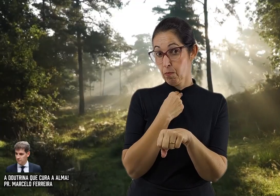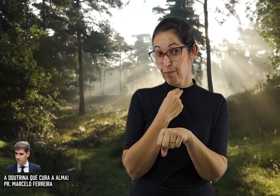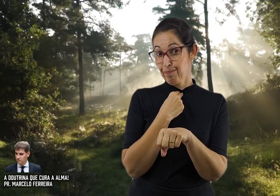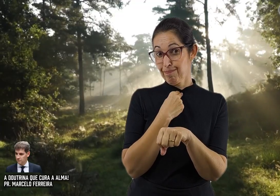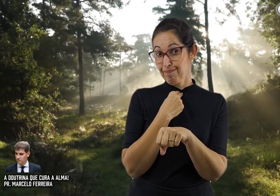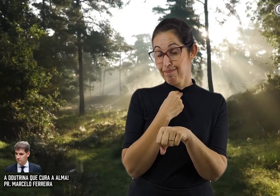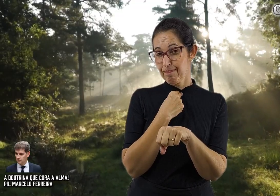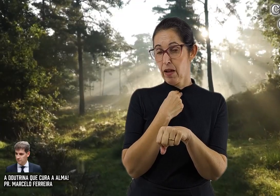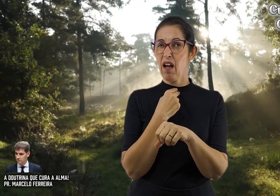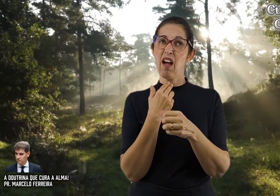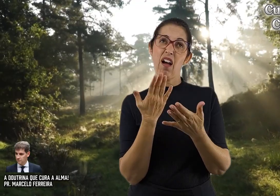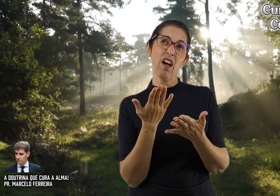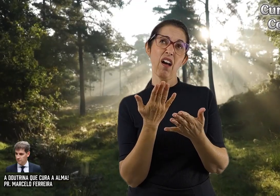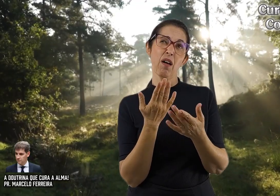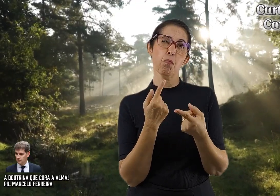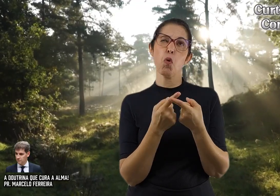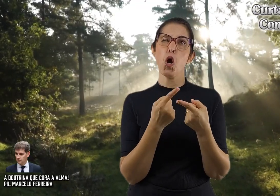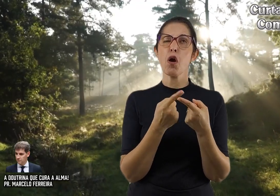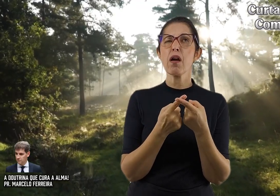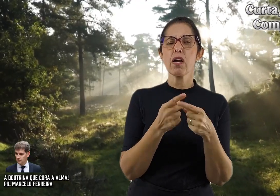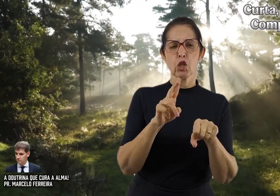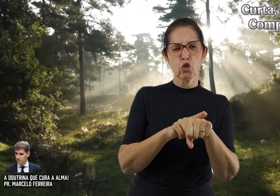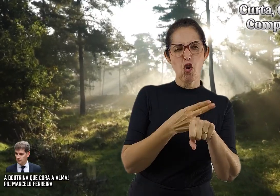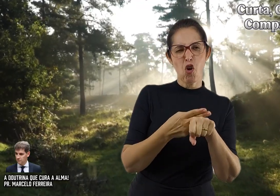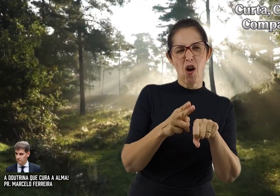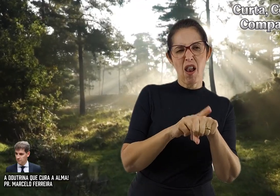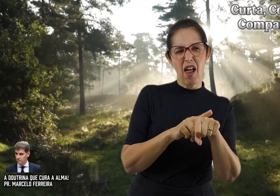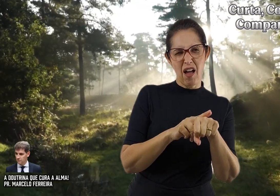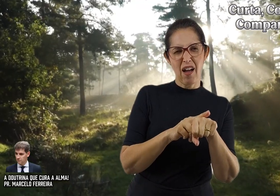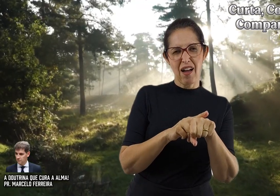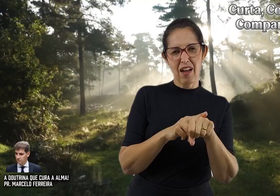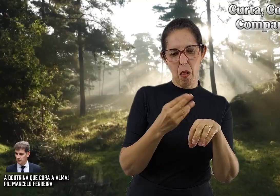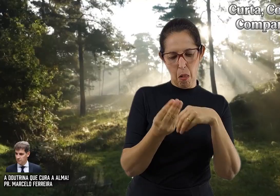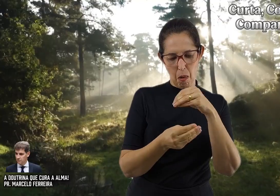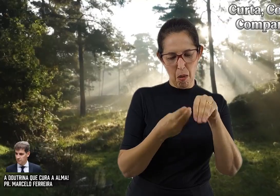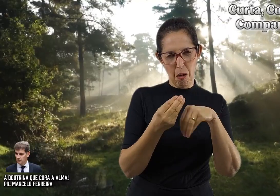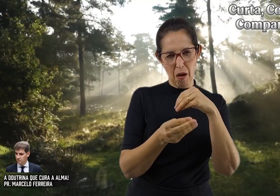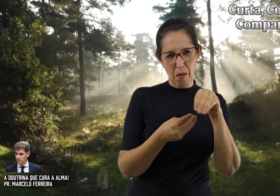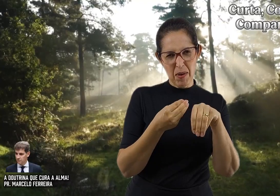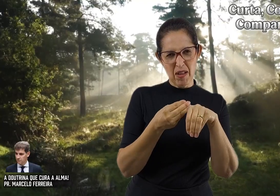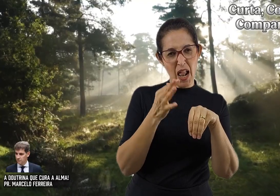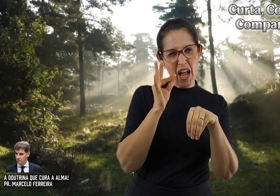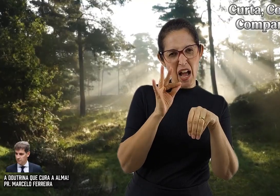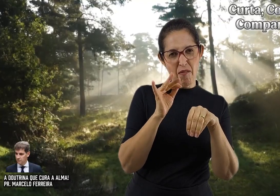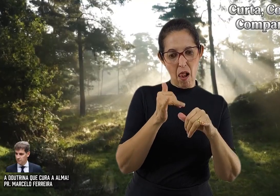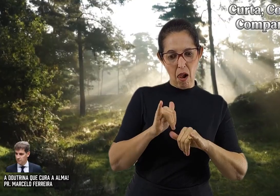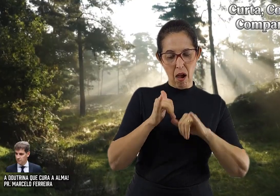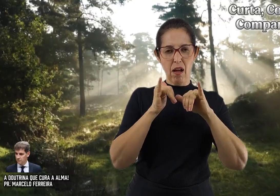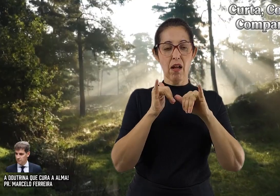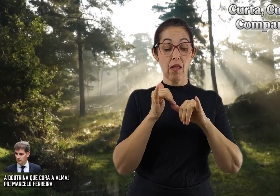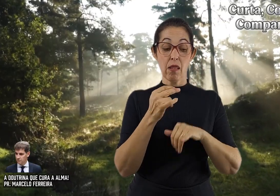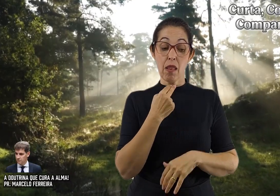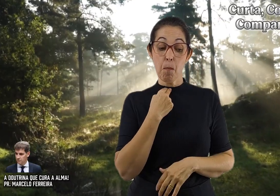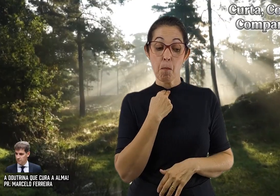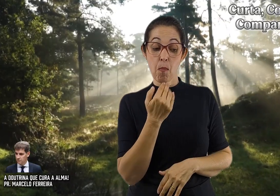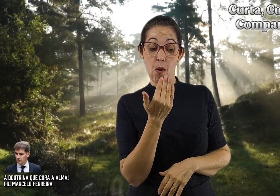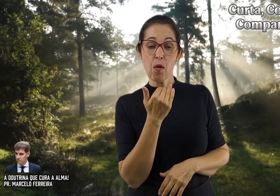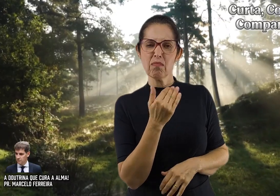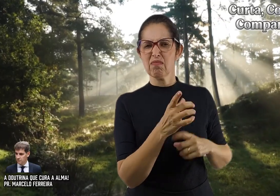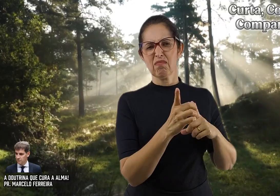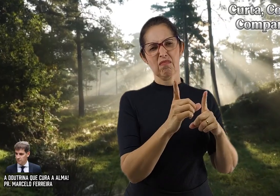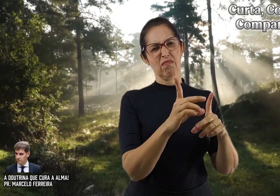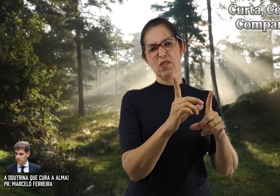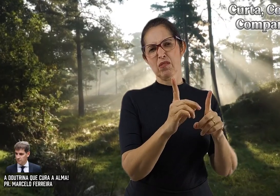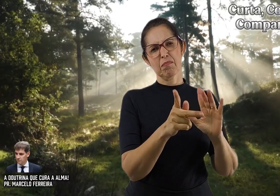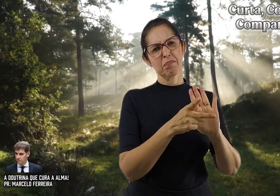Porque a doutrina não pode, porque o chocolate tem, não sei, tem cafeína, não pode comer. É uma doutrina